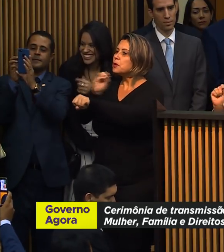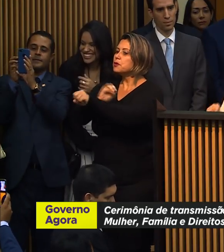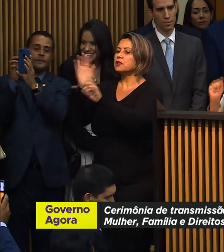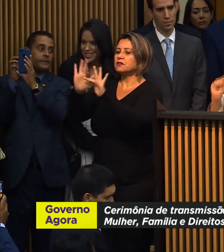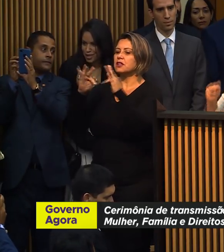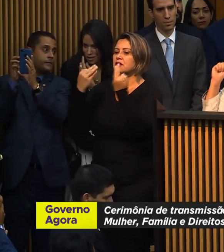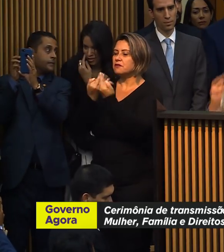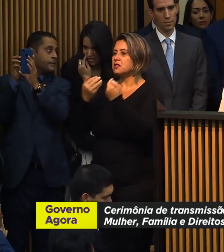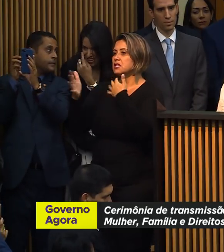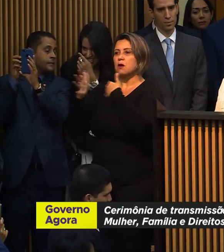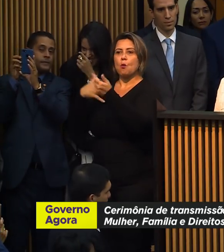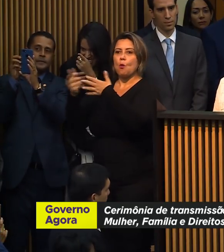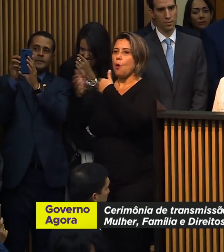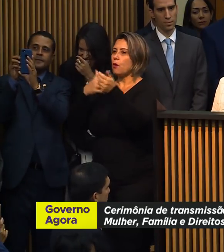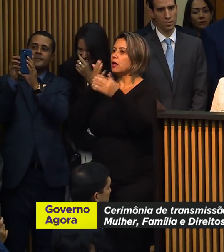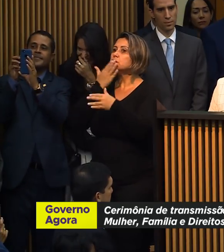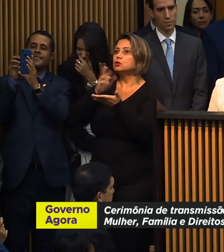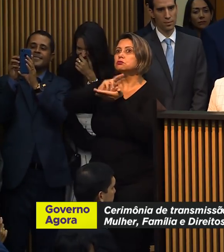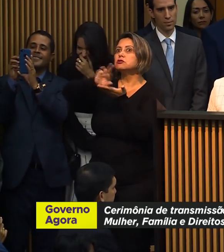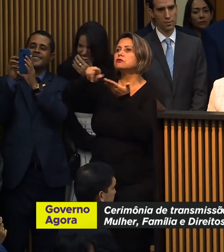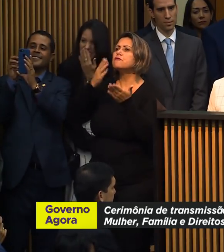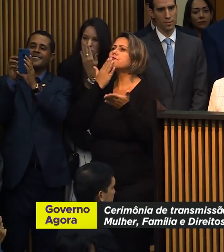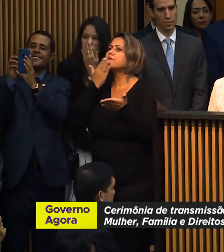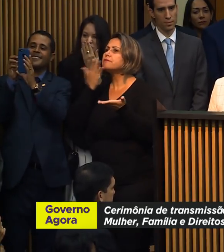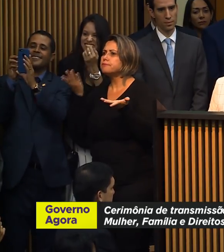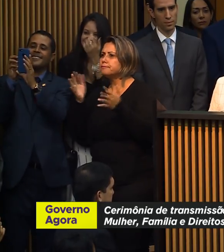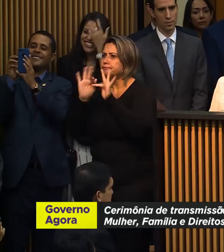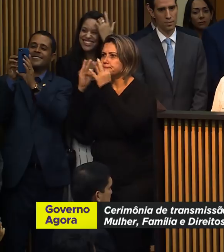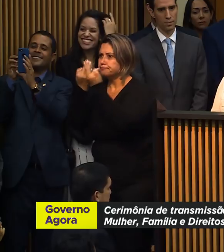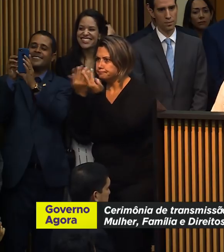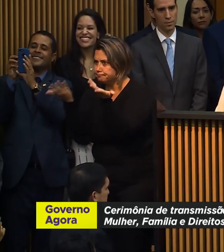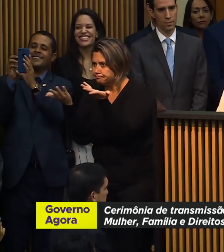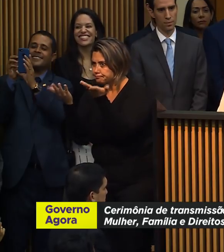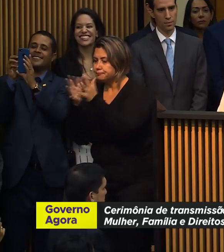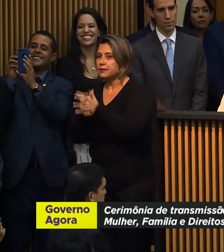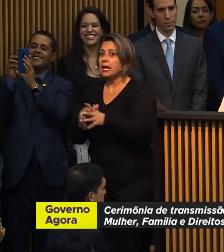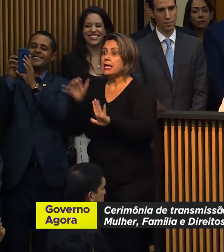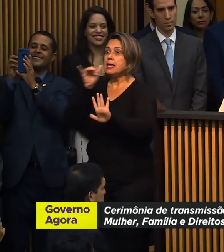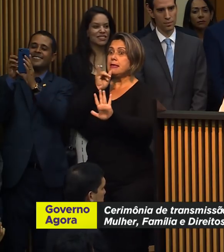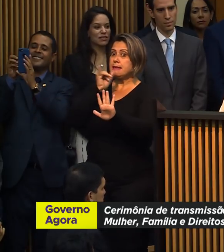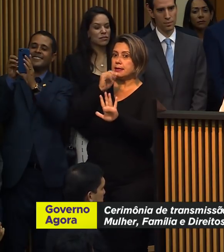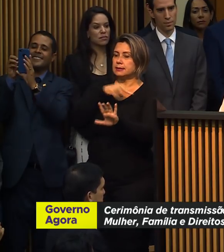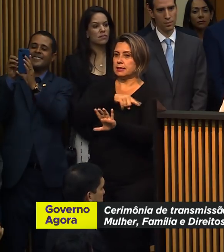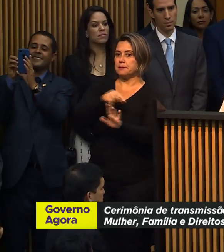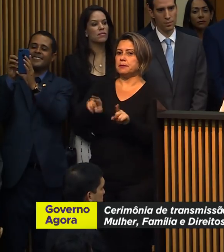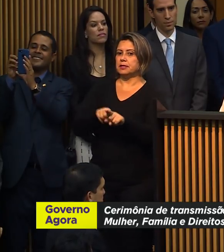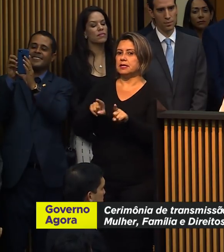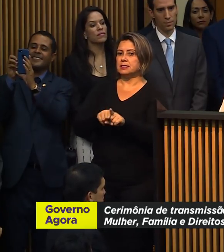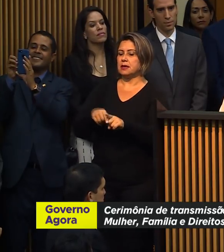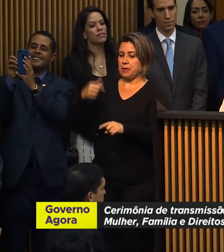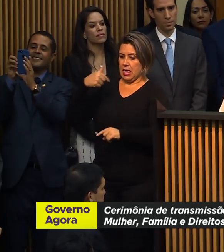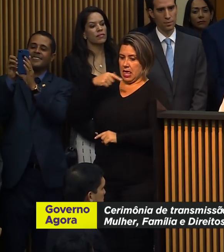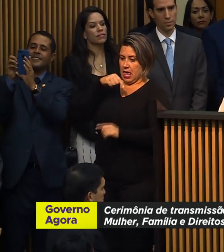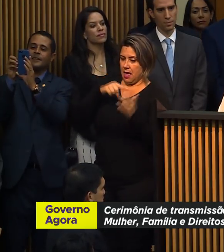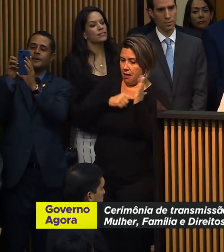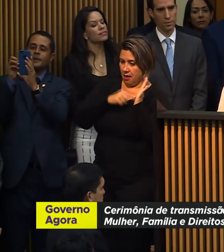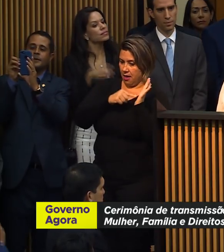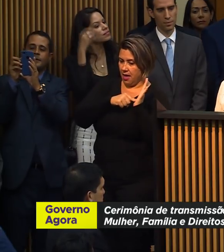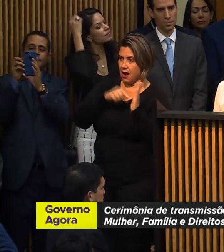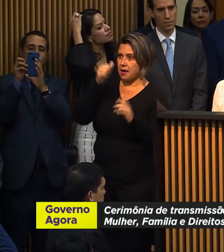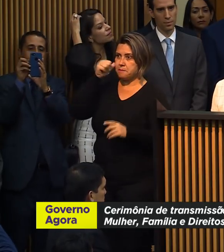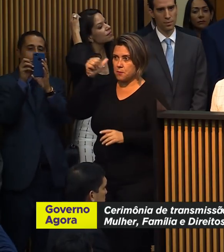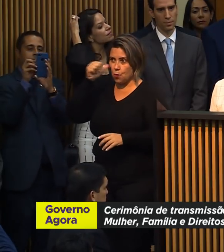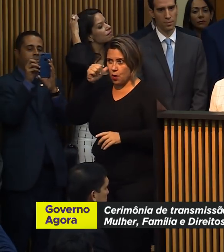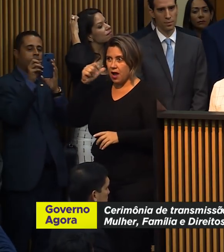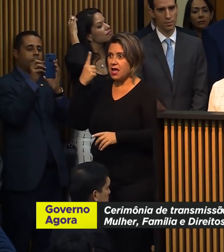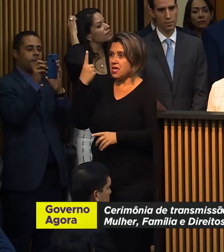a sua configuração. Deixa eu aqui dar um testemunho. Eu e minha filha somos família. Eu sou